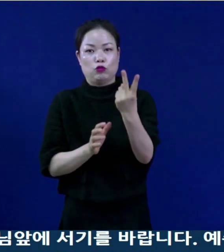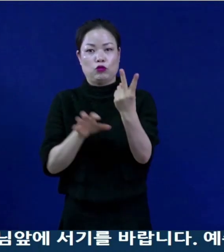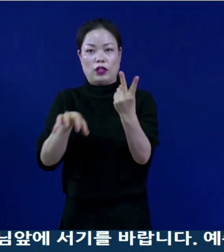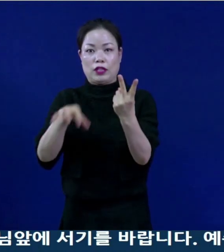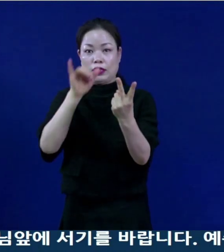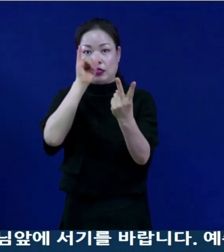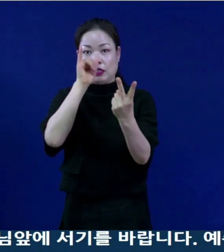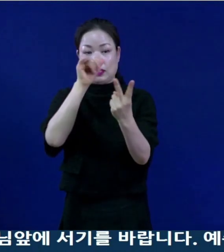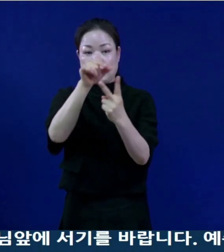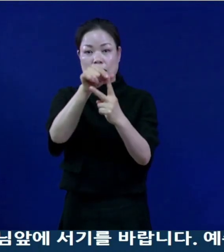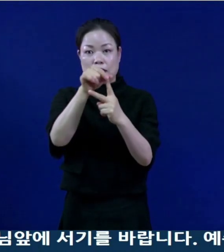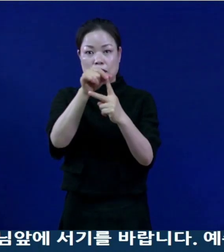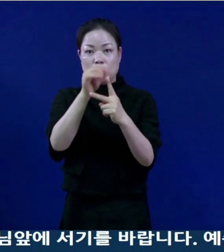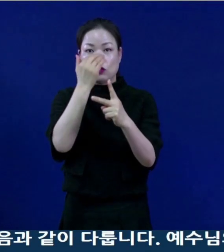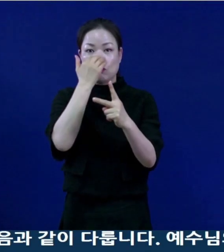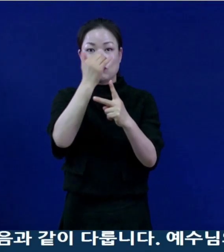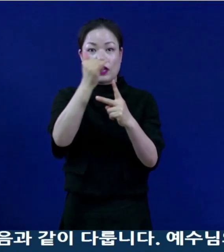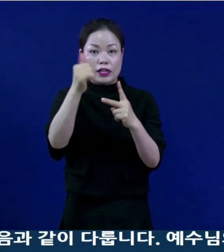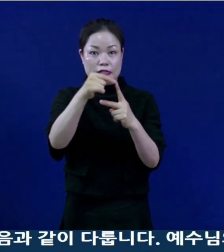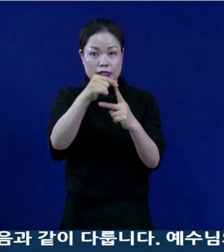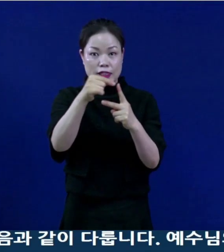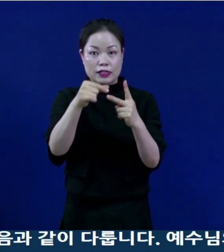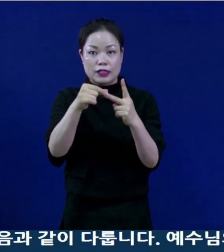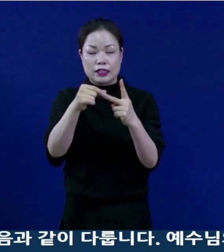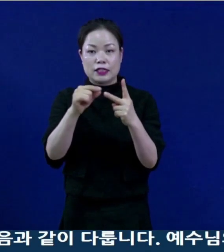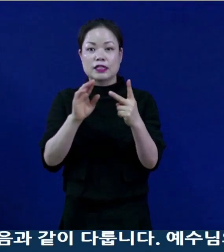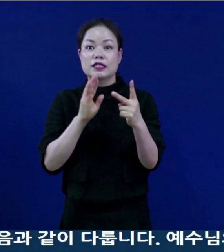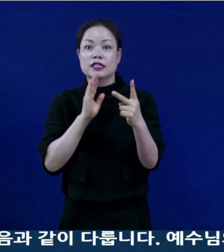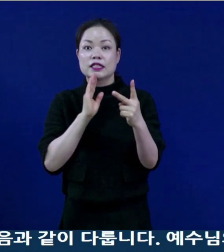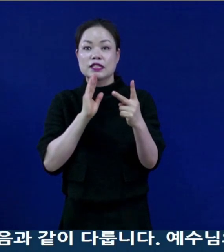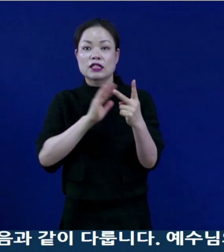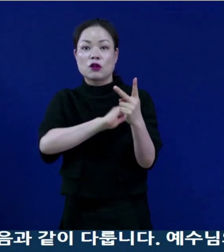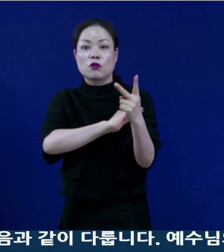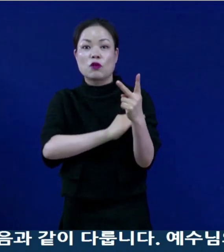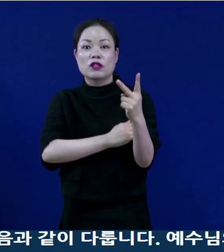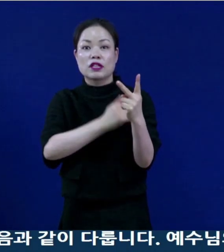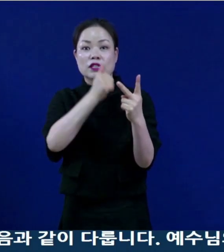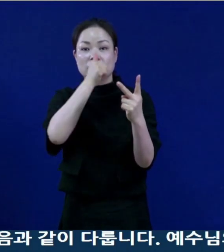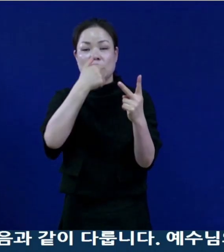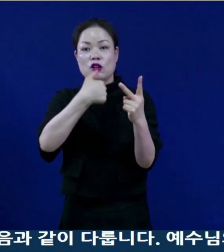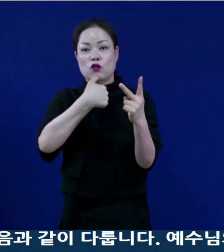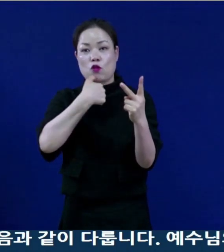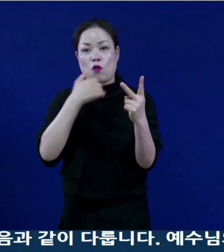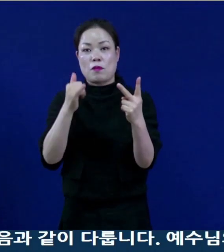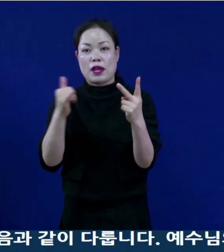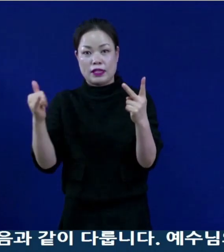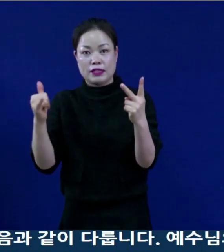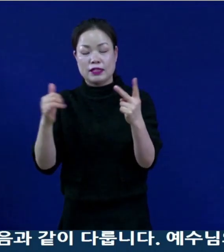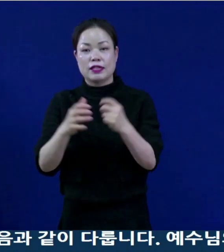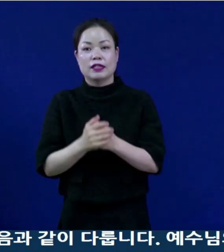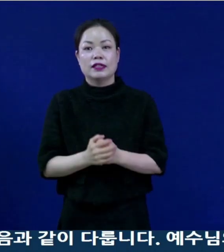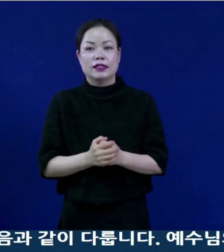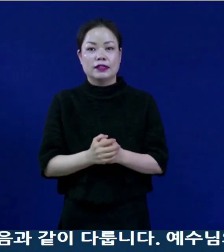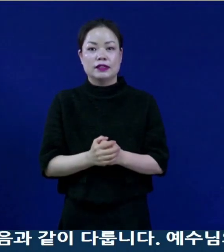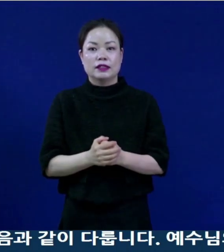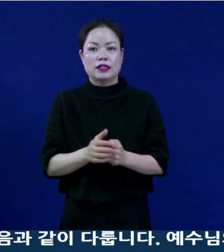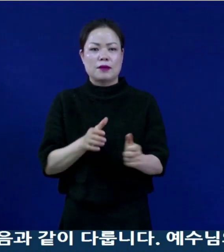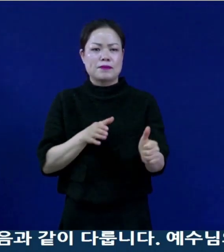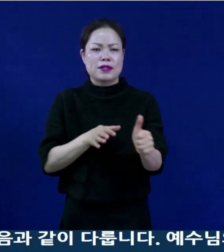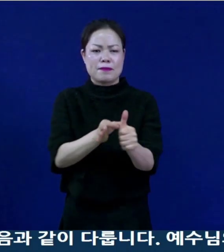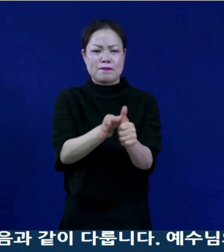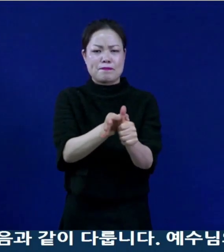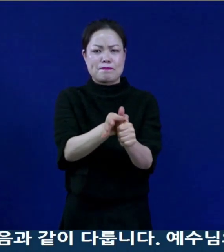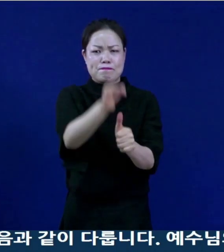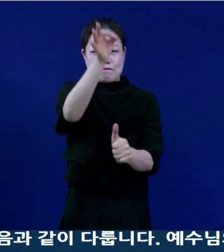당합니다. 하나는 유대인들에게, 하나는 실제적 권력이 있었던 로마인들에게, 그리고 이제 처형